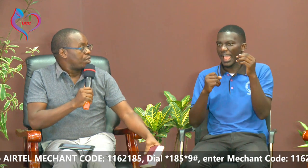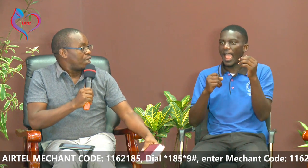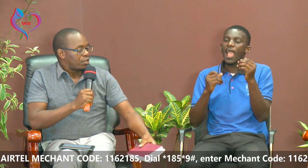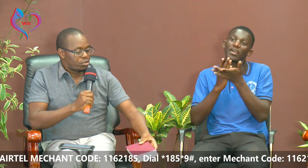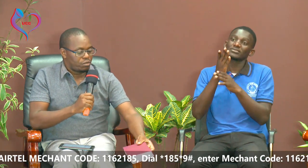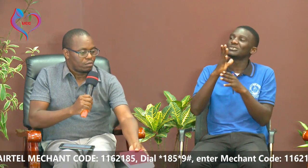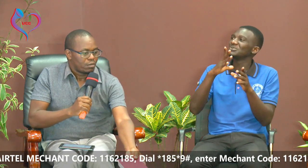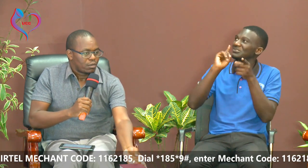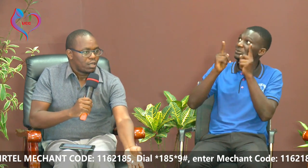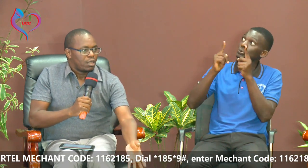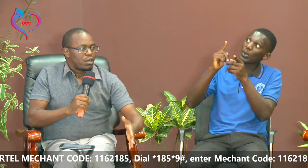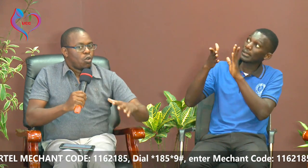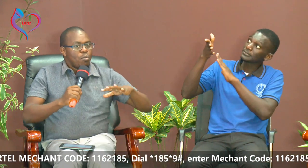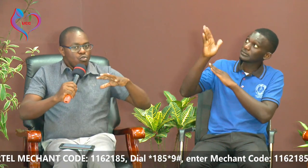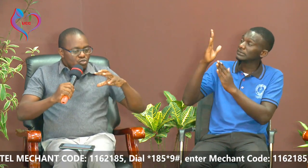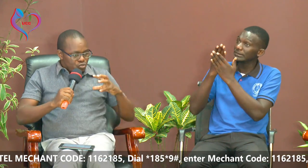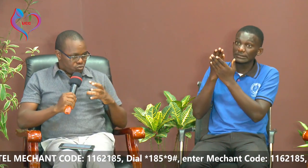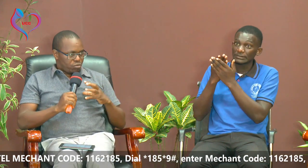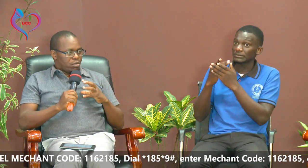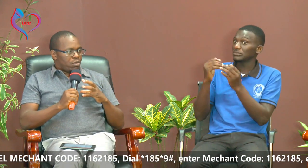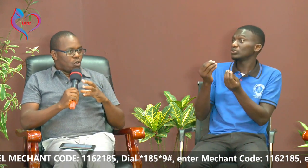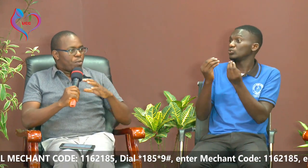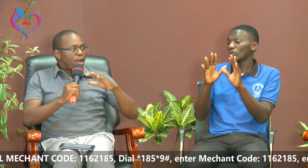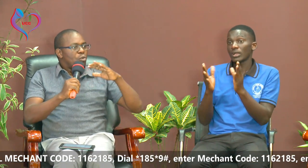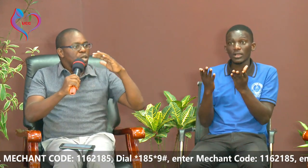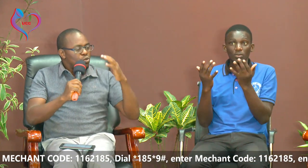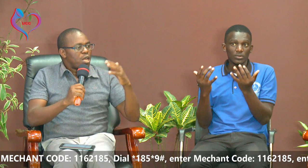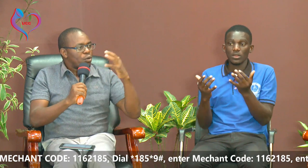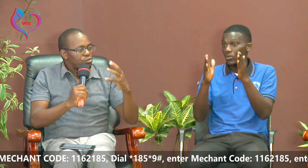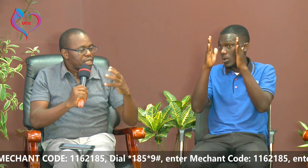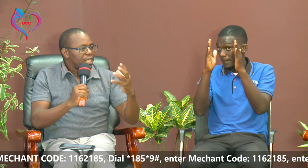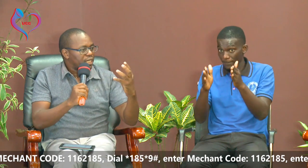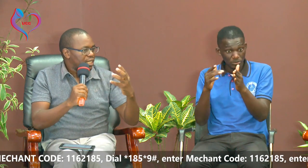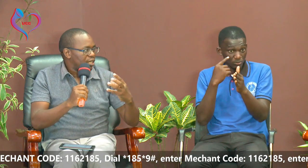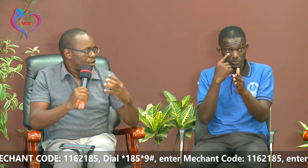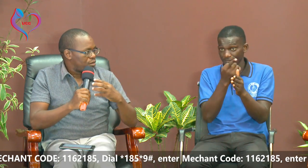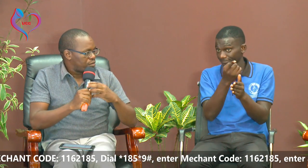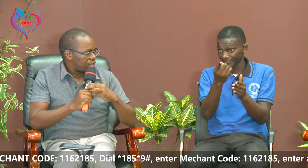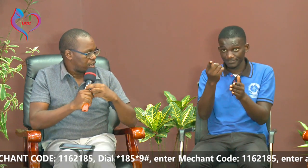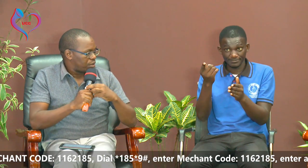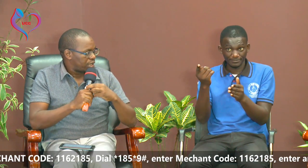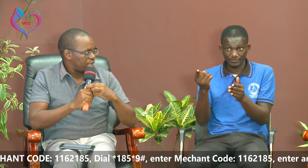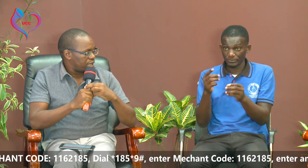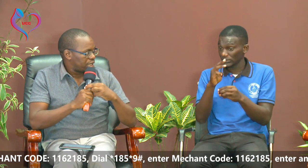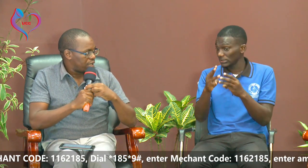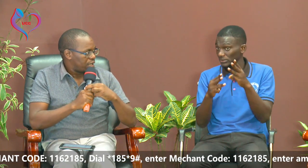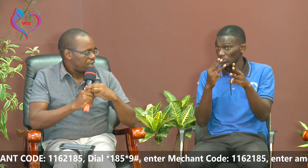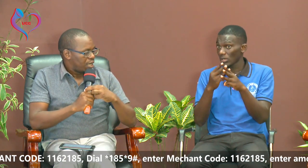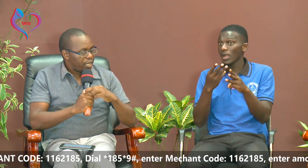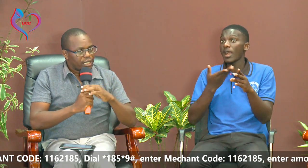Ba kubieda. So, omuntu, oba buligola ba kunsai nechi gendiru wa kunsi, rachi yaja. Na eche